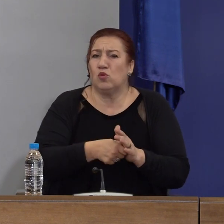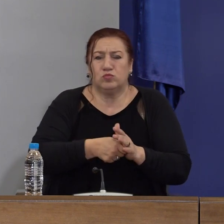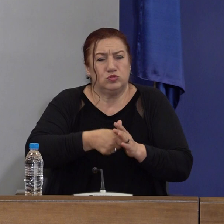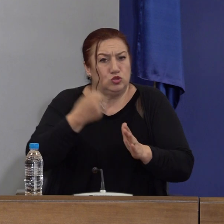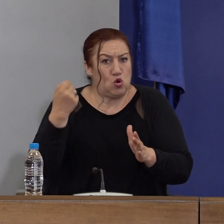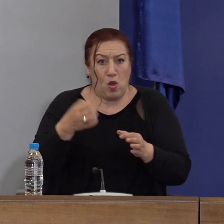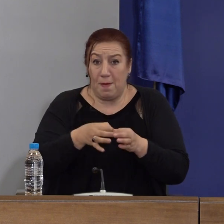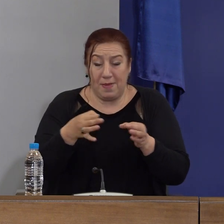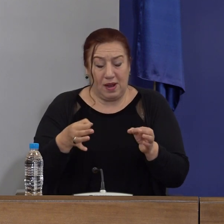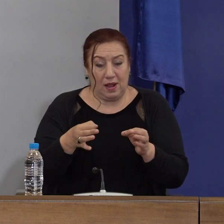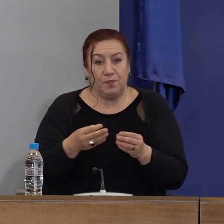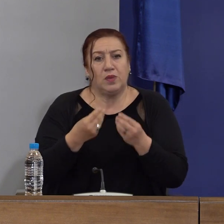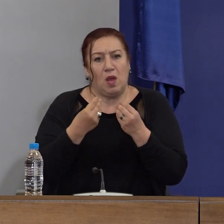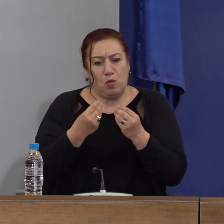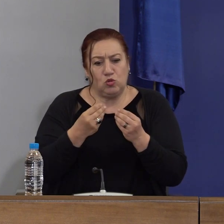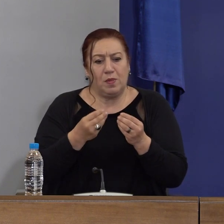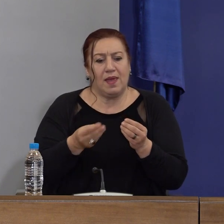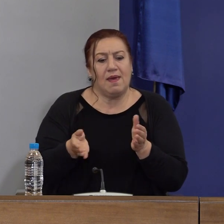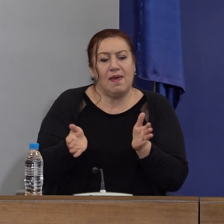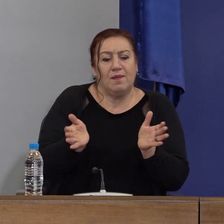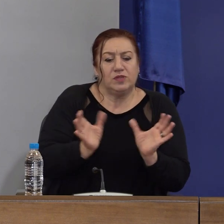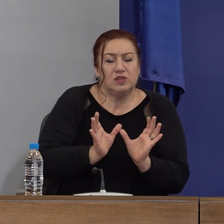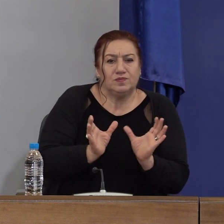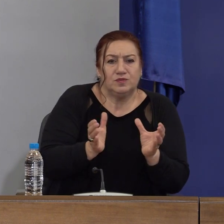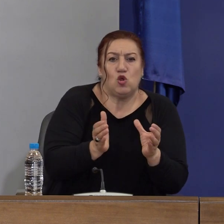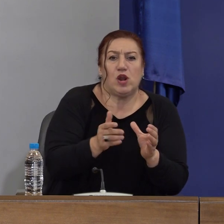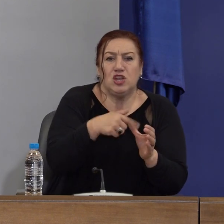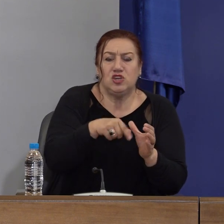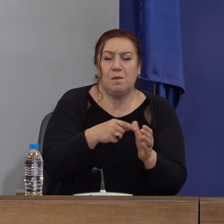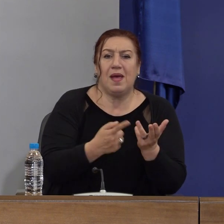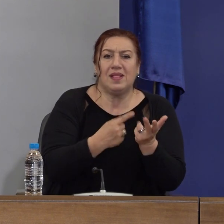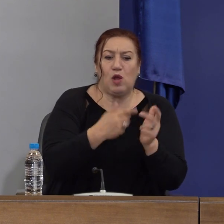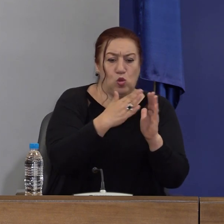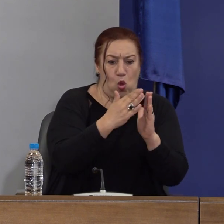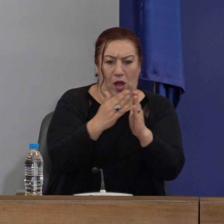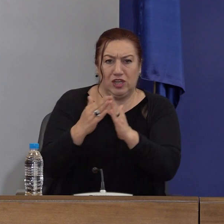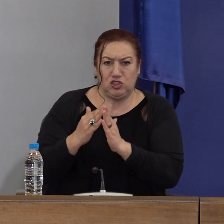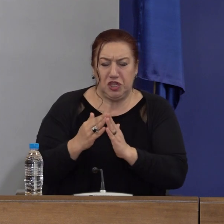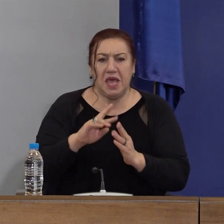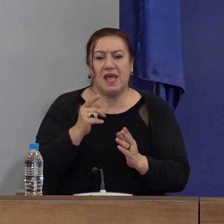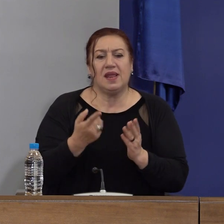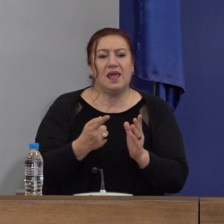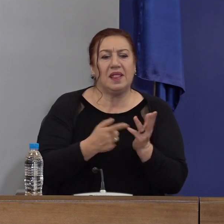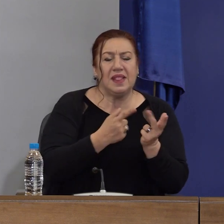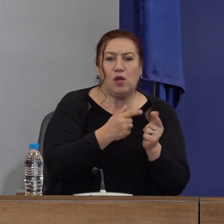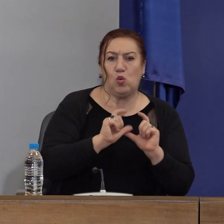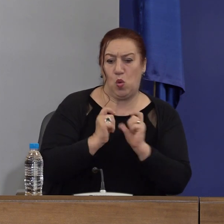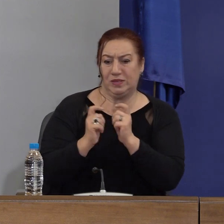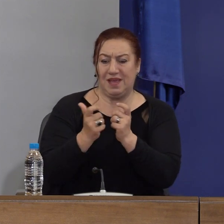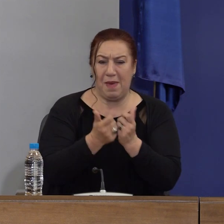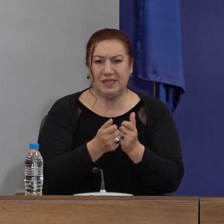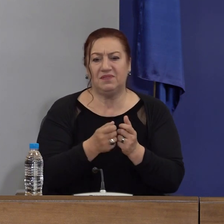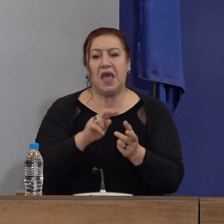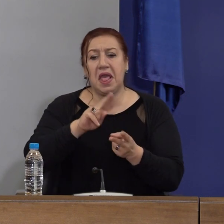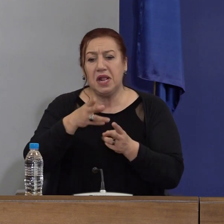да се затворят, да речем, няколко семейства, няколко къщи или да няколко улици, или да речем квартали, където да